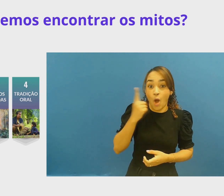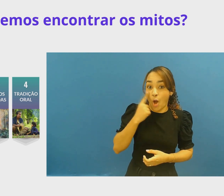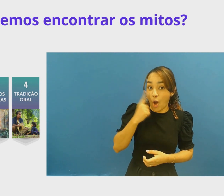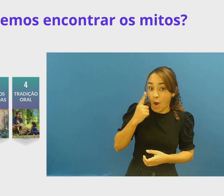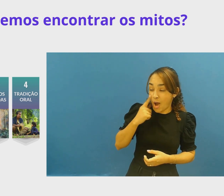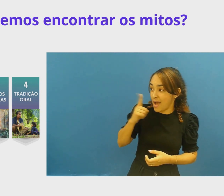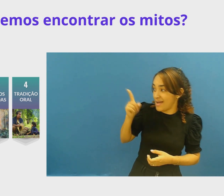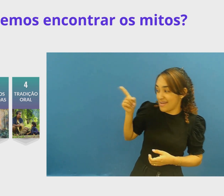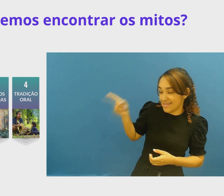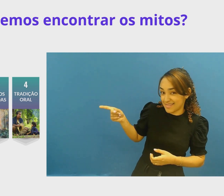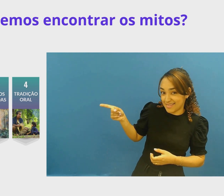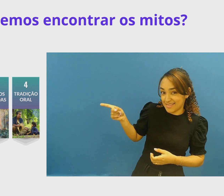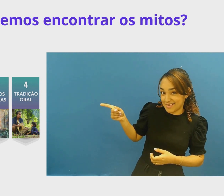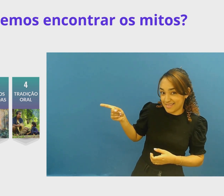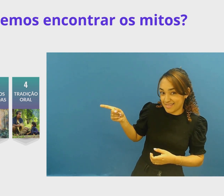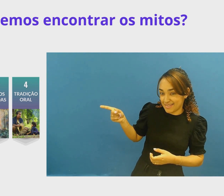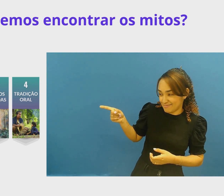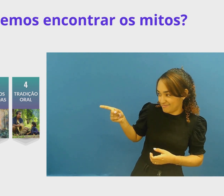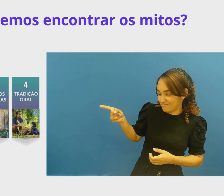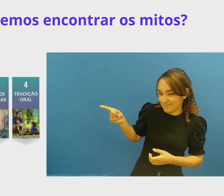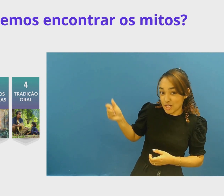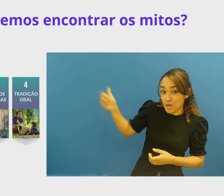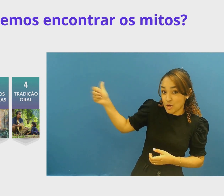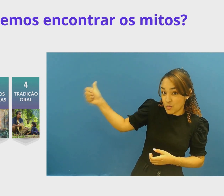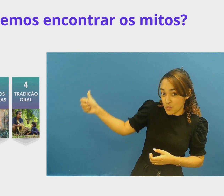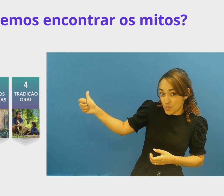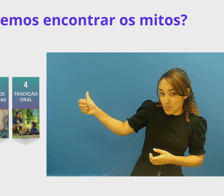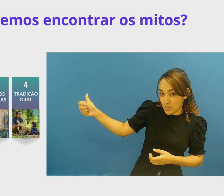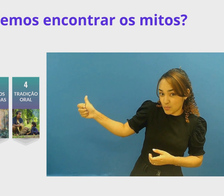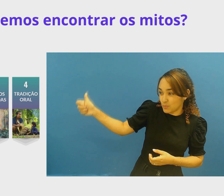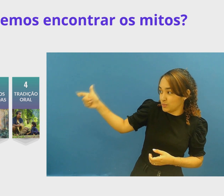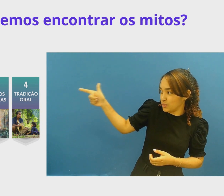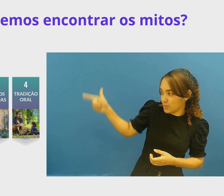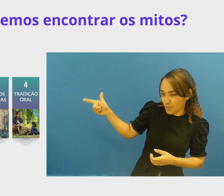Na imagem, vemos 4 exemplos.